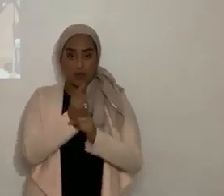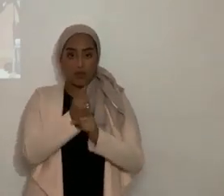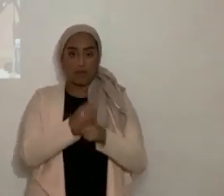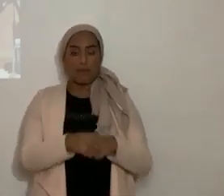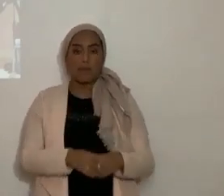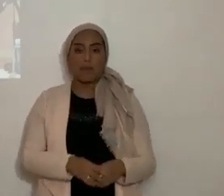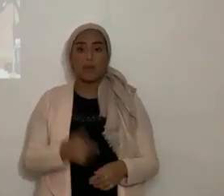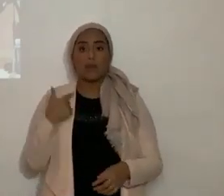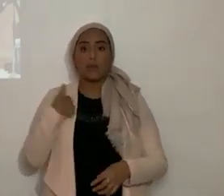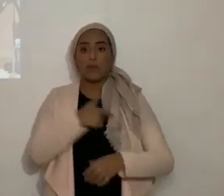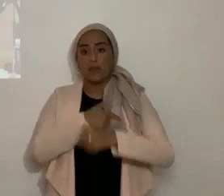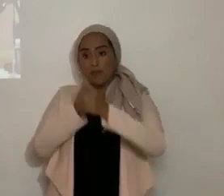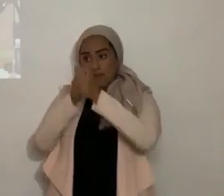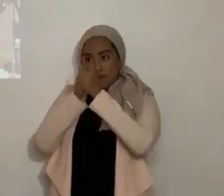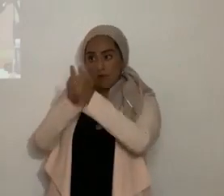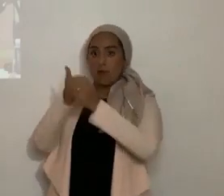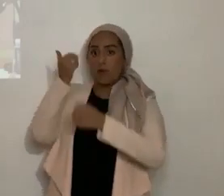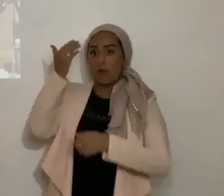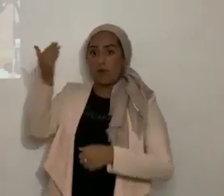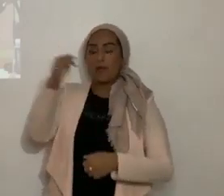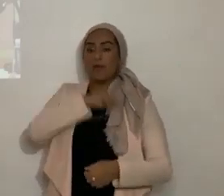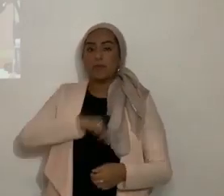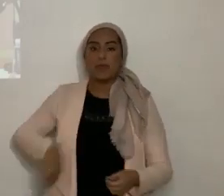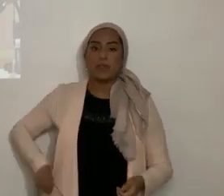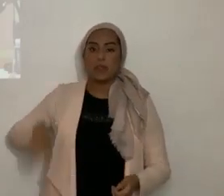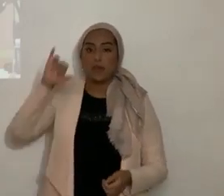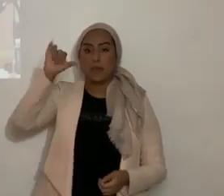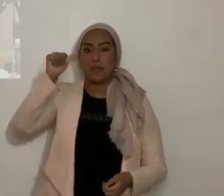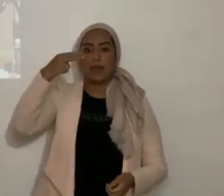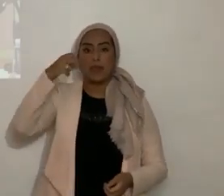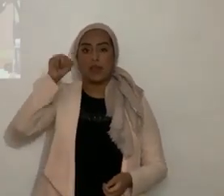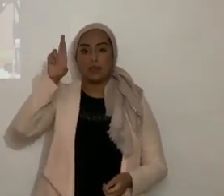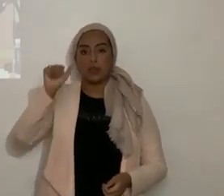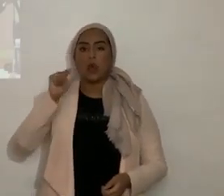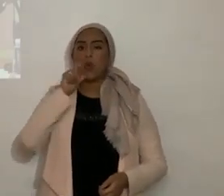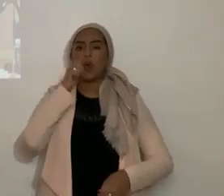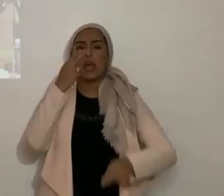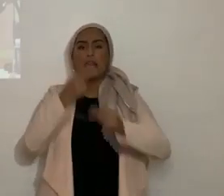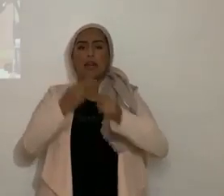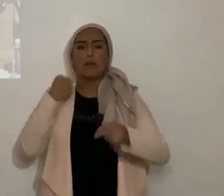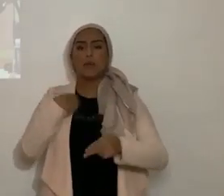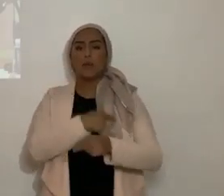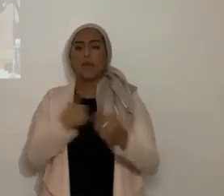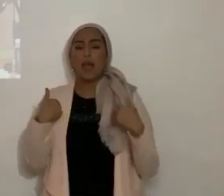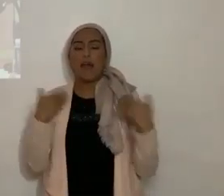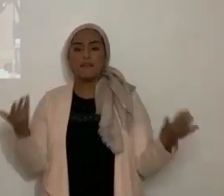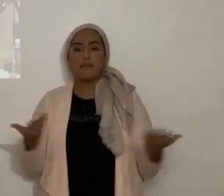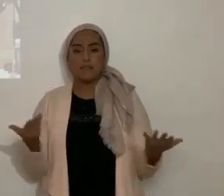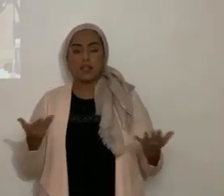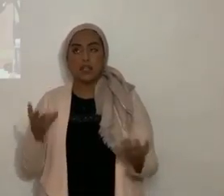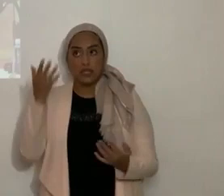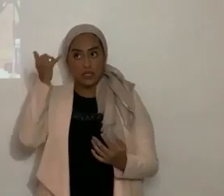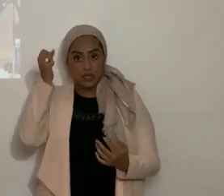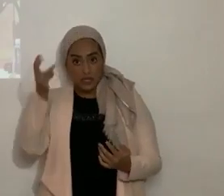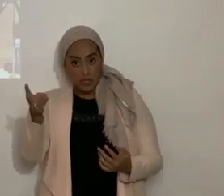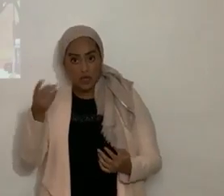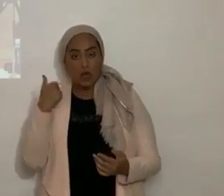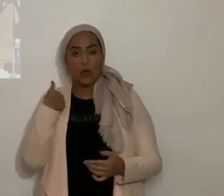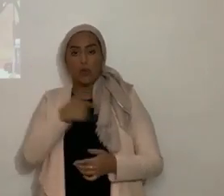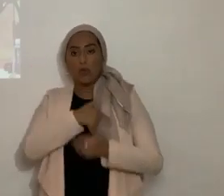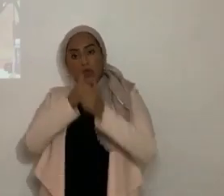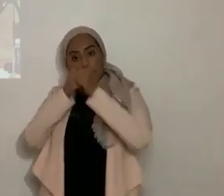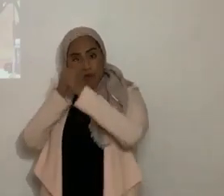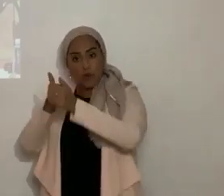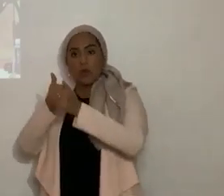mesiánicos, seguidores del Mesías, Yahshua. Entonces, ¿el nombre de quién tenemos? ¿Verdad? De Yahshua. Somos seguidores